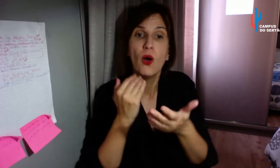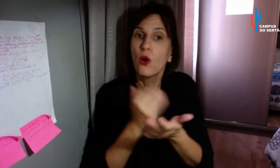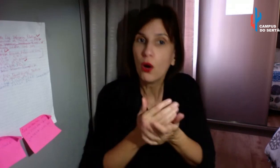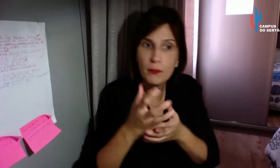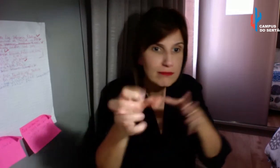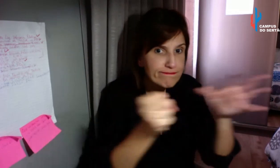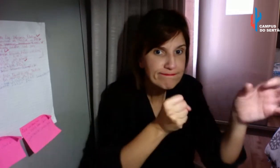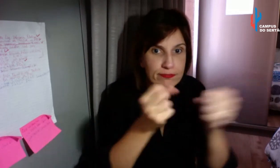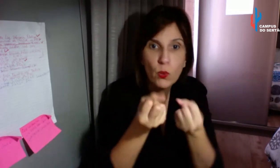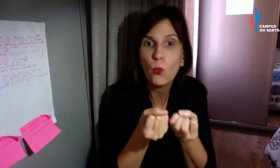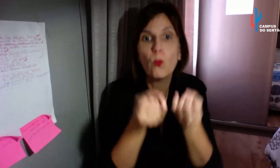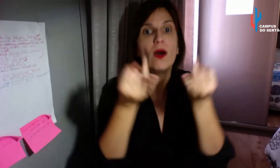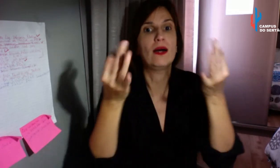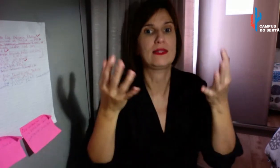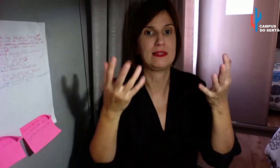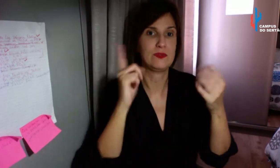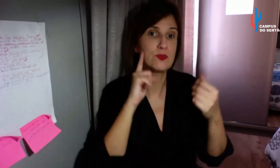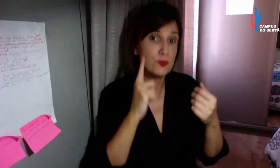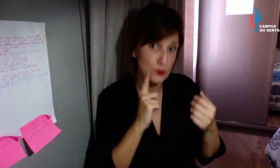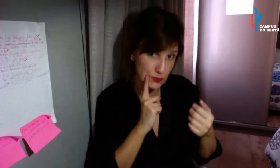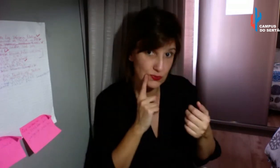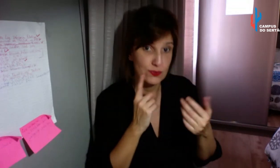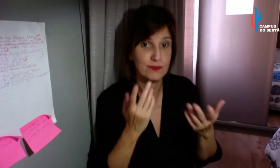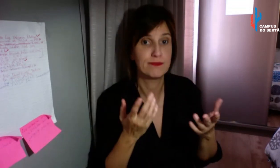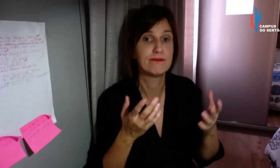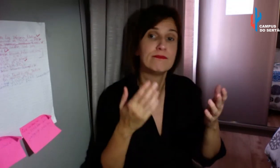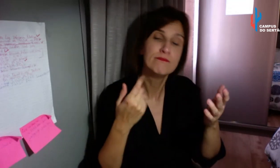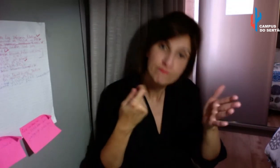a FENEIS, as lideranças surdas também,